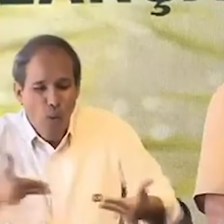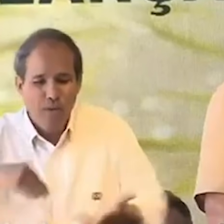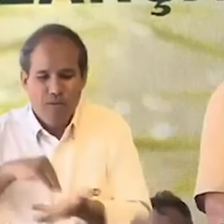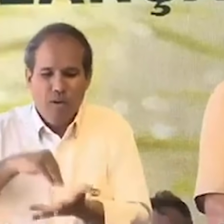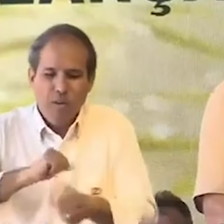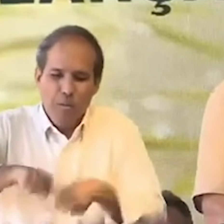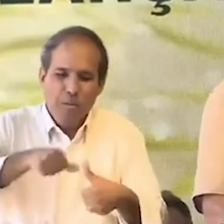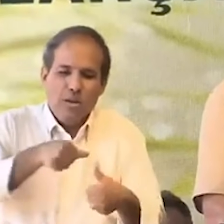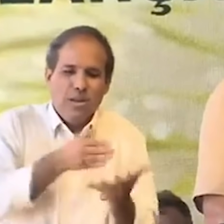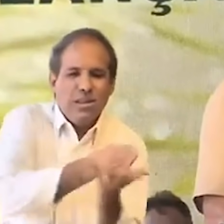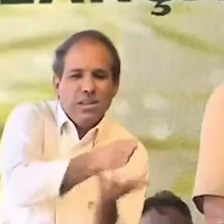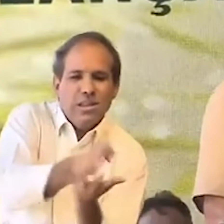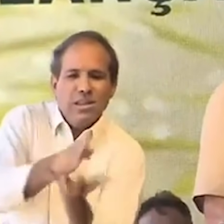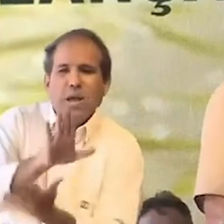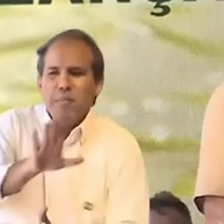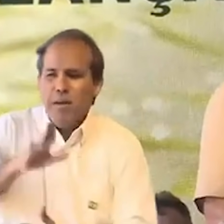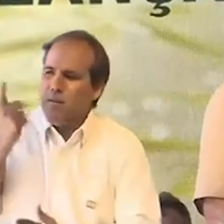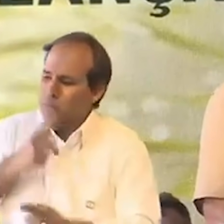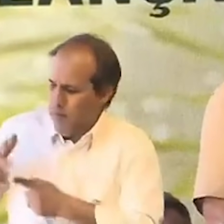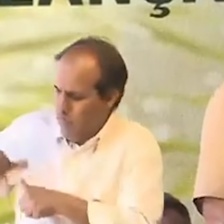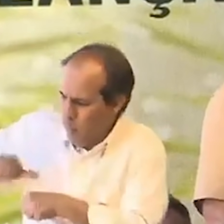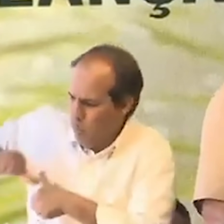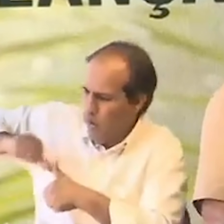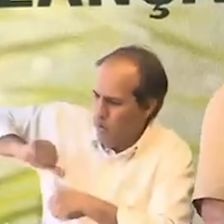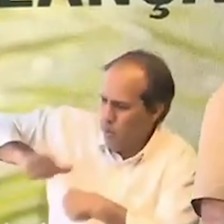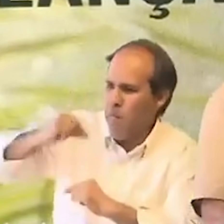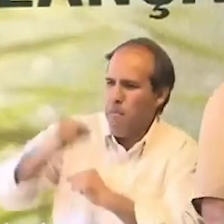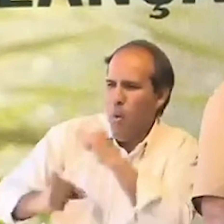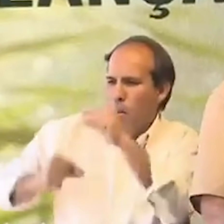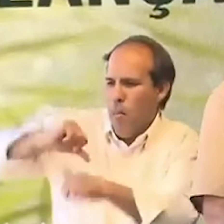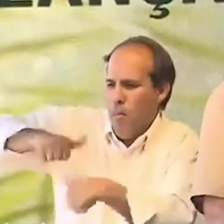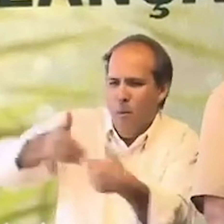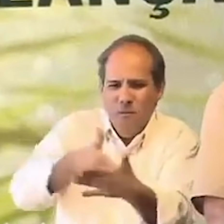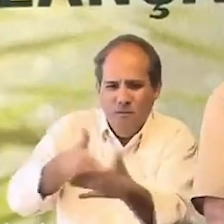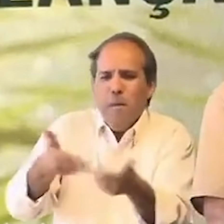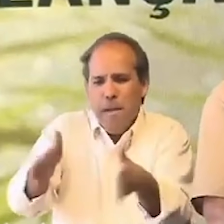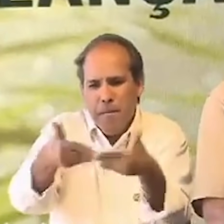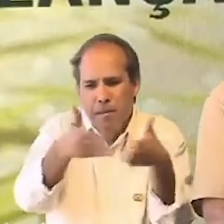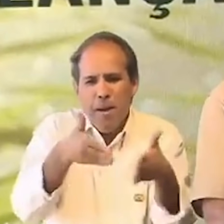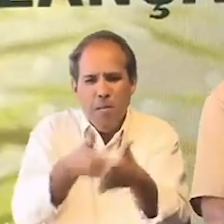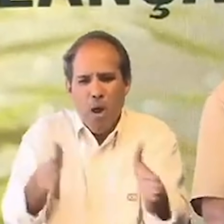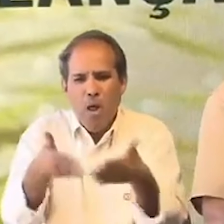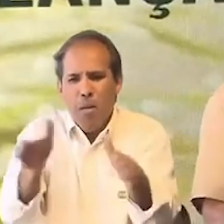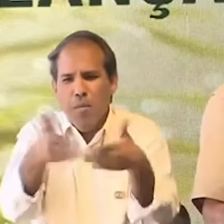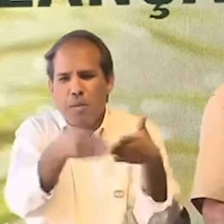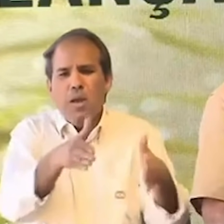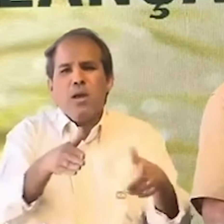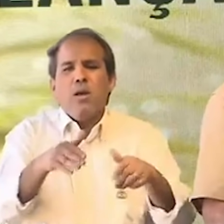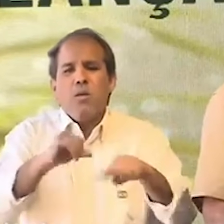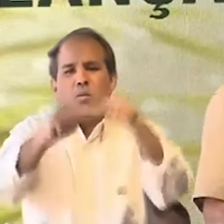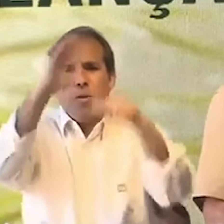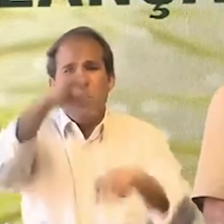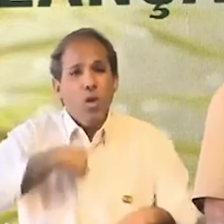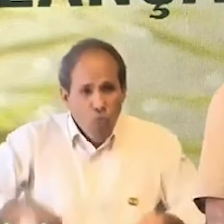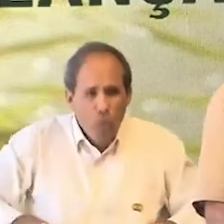redirecionamentos. Mas fomos, ao pouco, vencendo obstáculos e mudando o Brasil. Sofre eu? Sim, mas estou